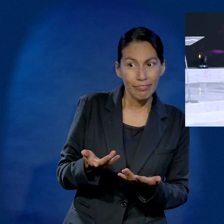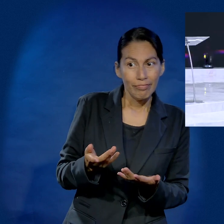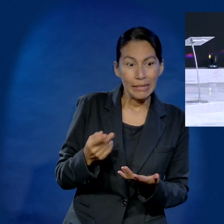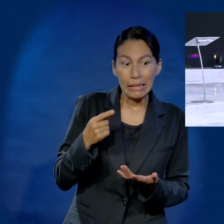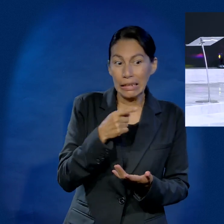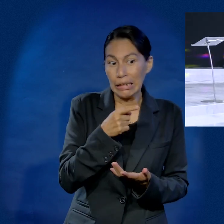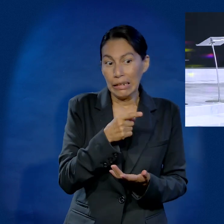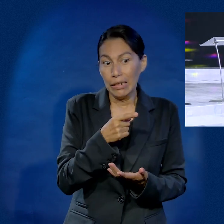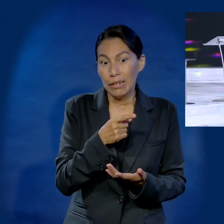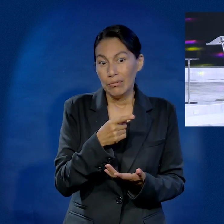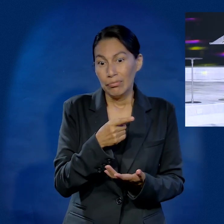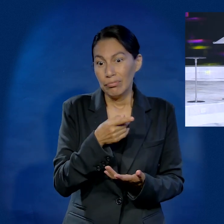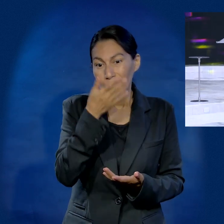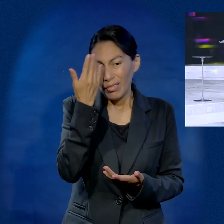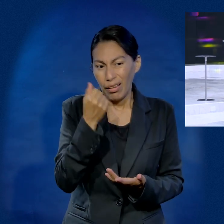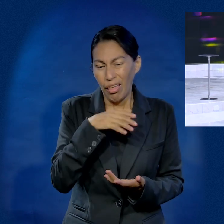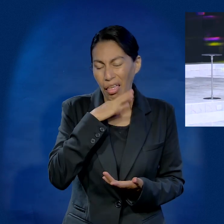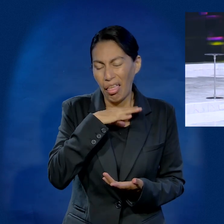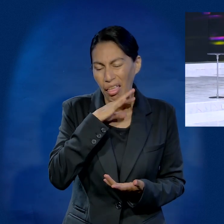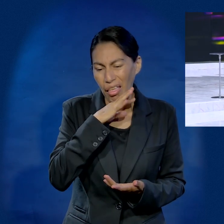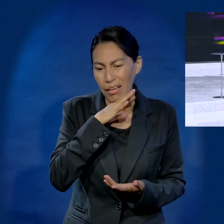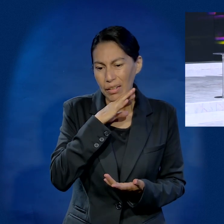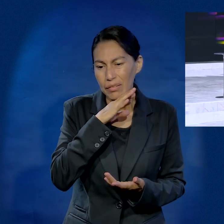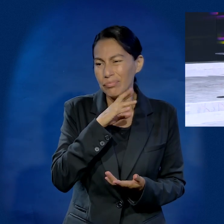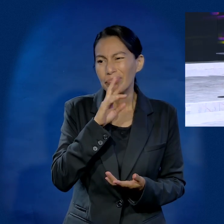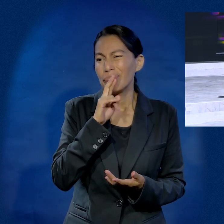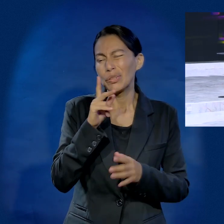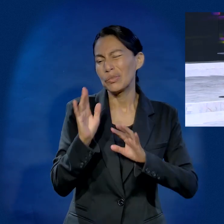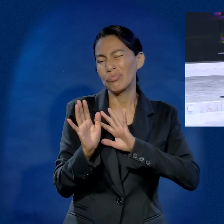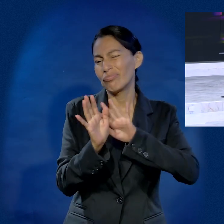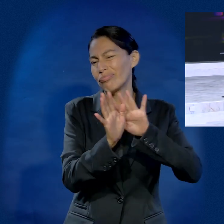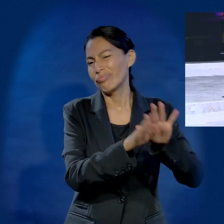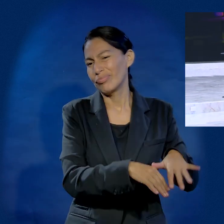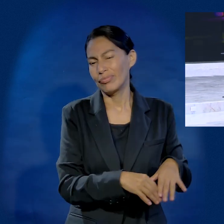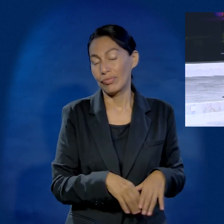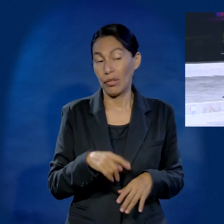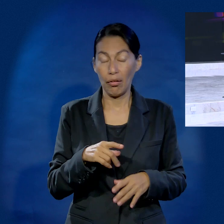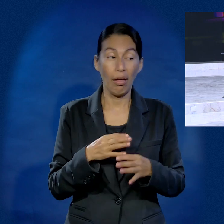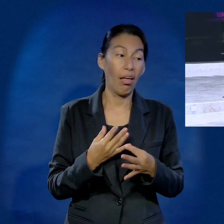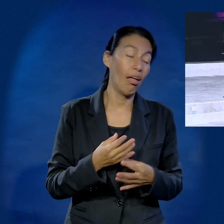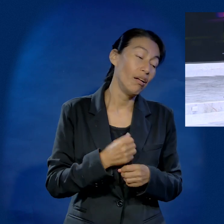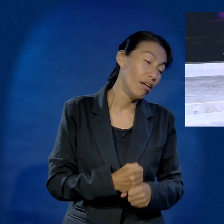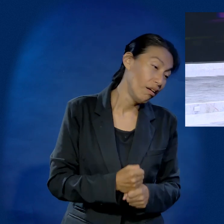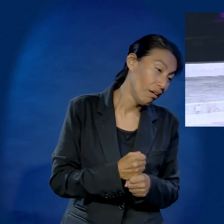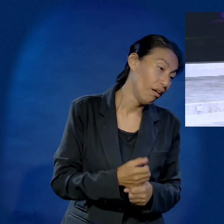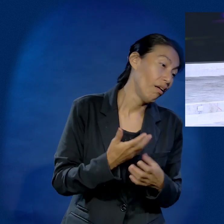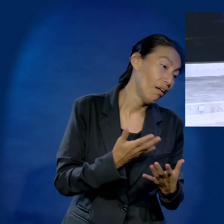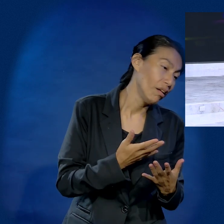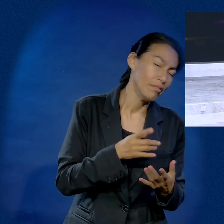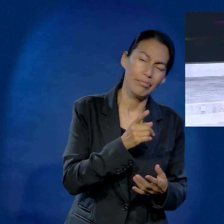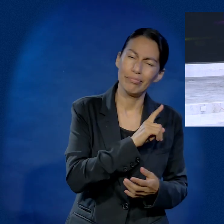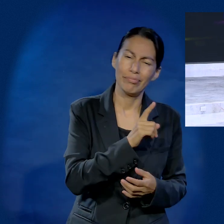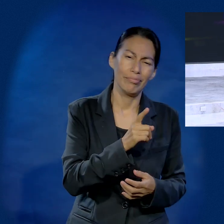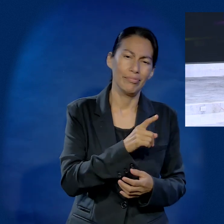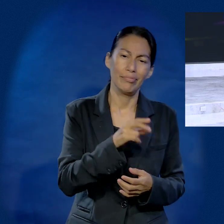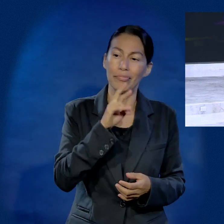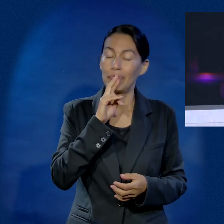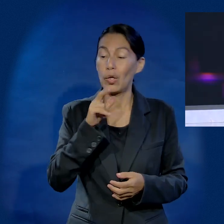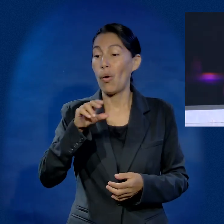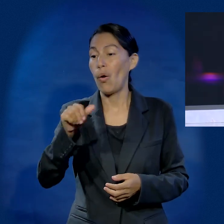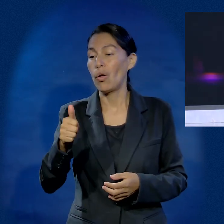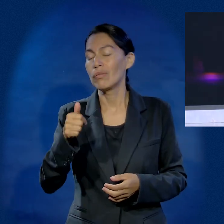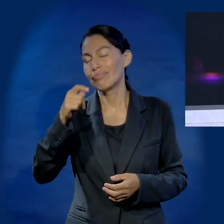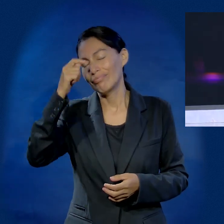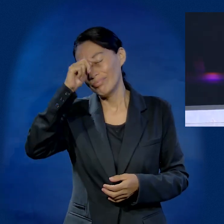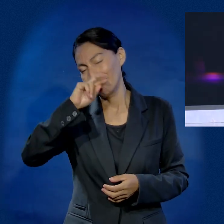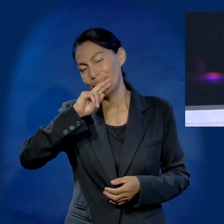señal. No más que eso. Si él no agarra las señales, entonces es muy despistado. No te conviene. No estés ahí rogando, porque puede hacer que el